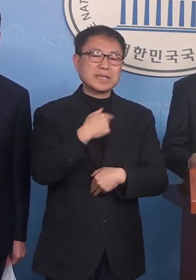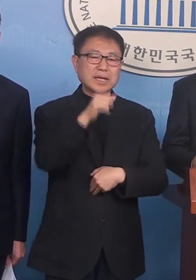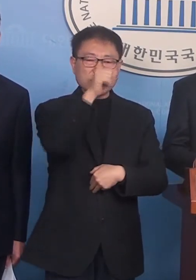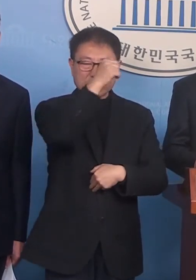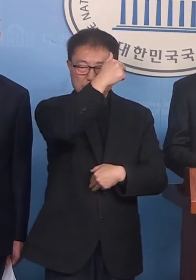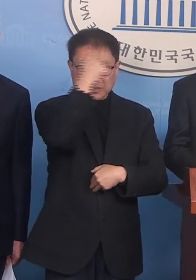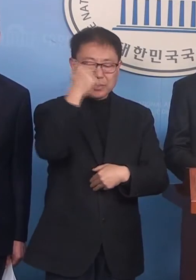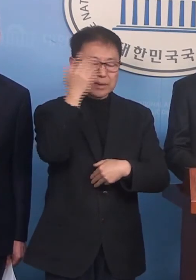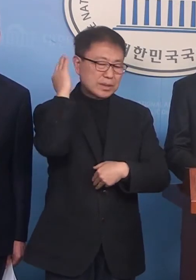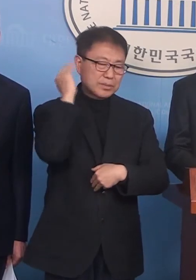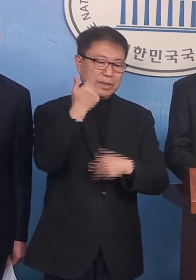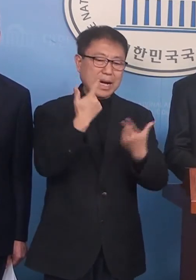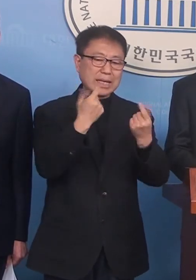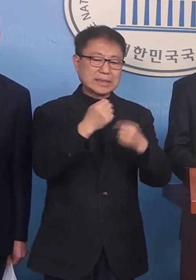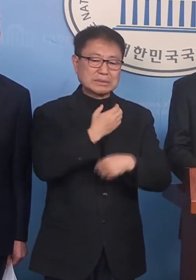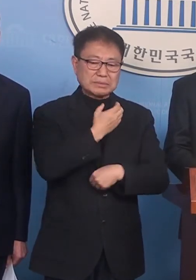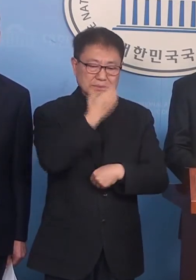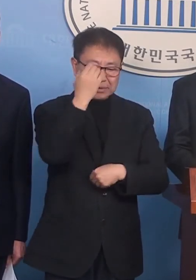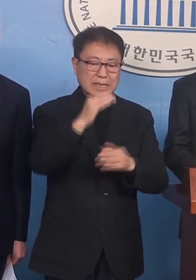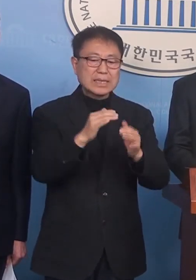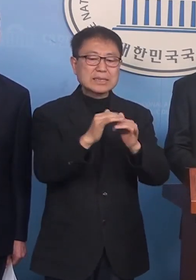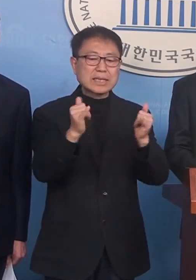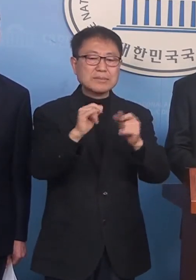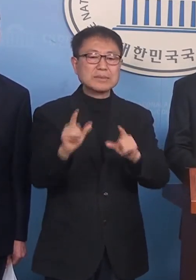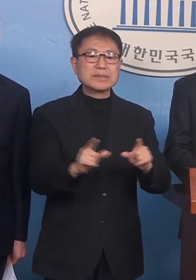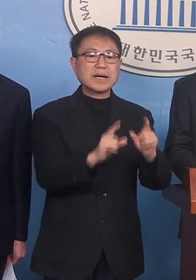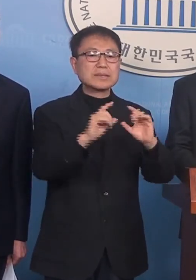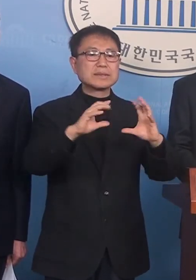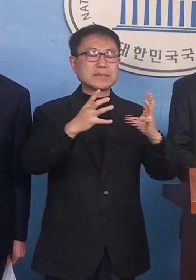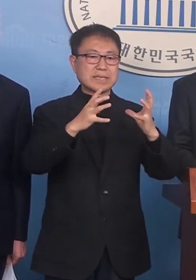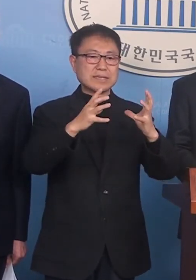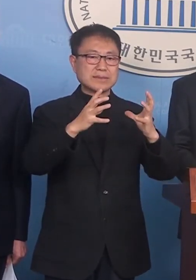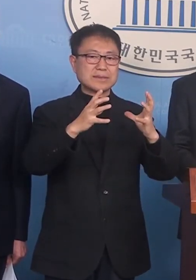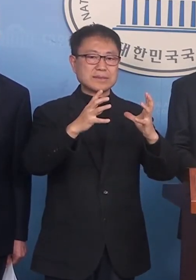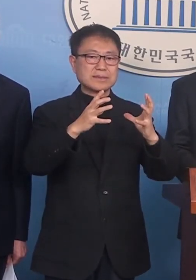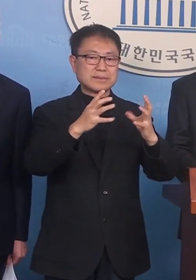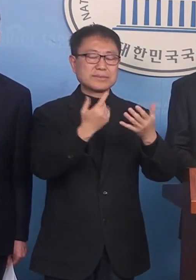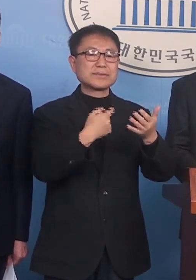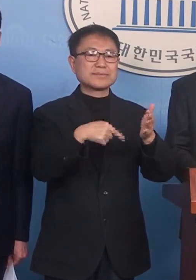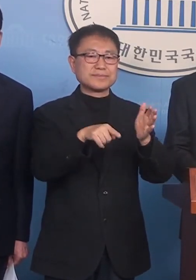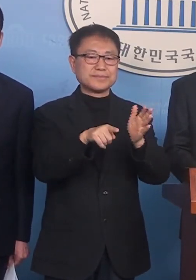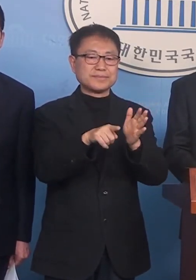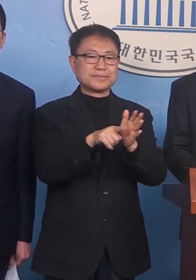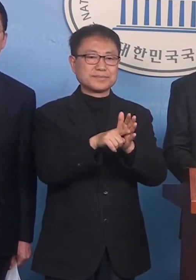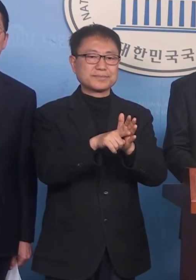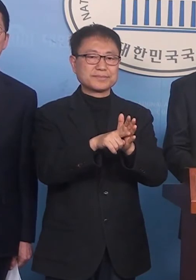노무현 대통령과 함께 꿈꿔온 사람 사는 세상을 위해서였습니다.